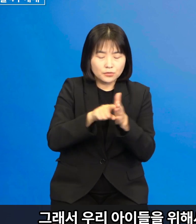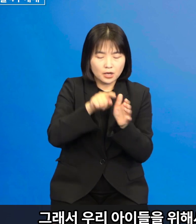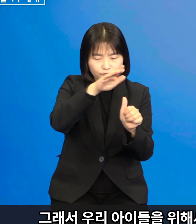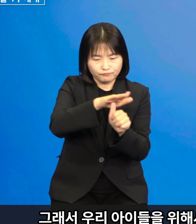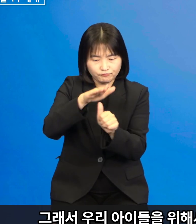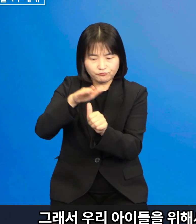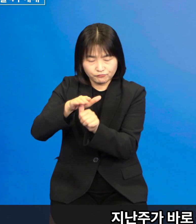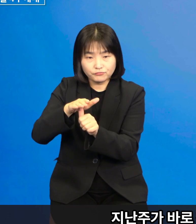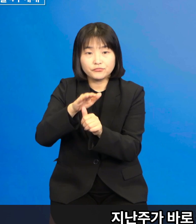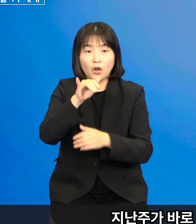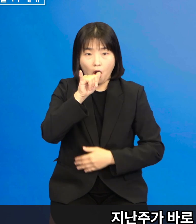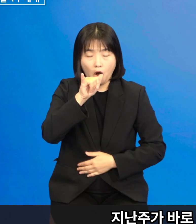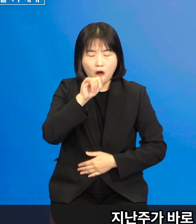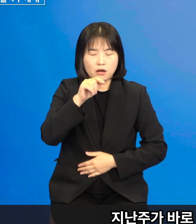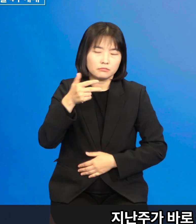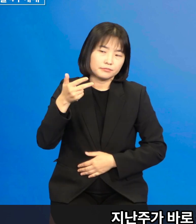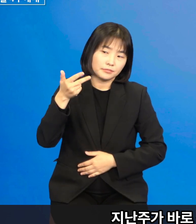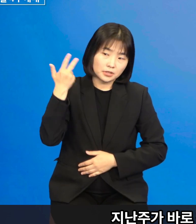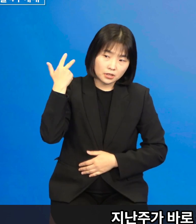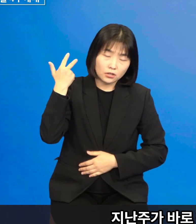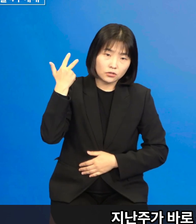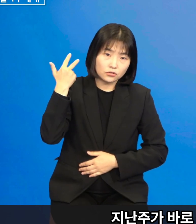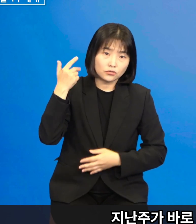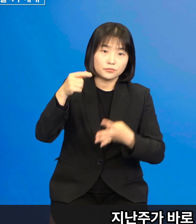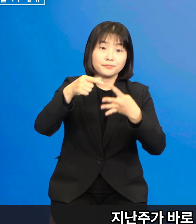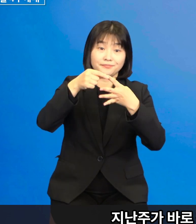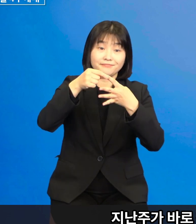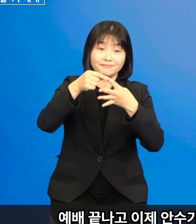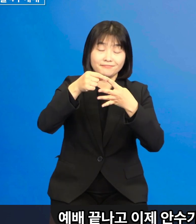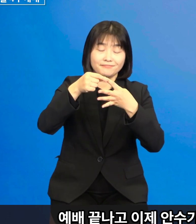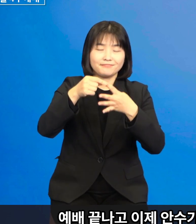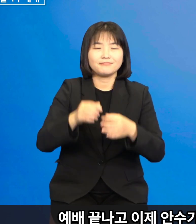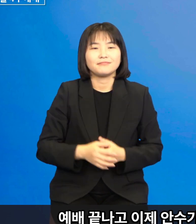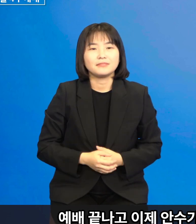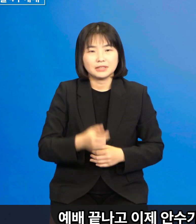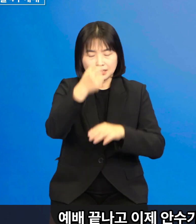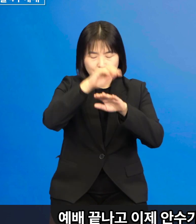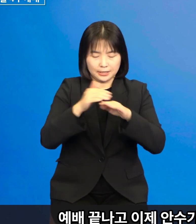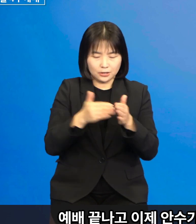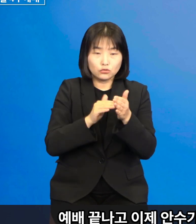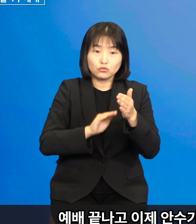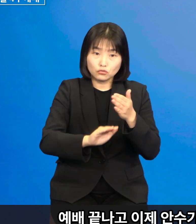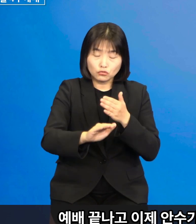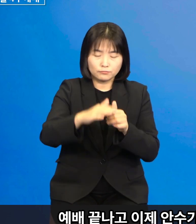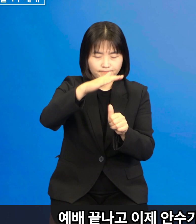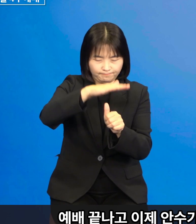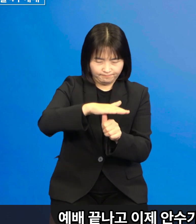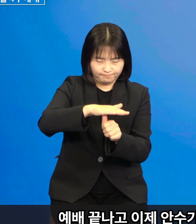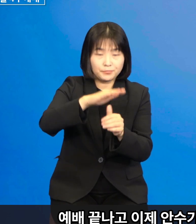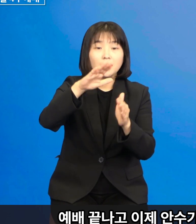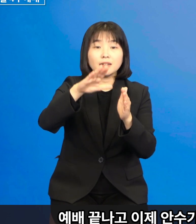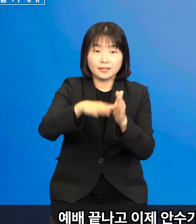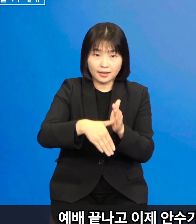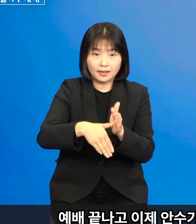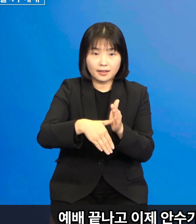시간을 갖는데 지난주가 바로 첫째 주일이었습니다. 예배 끝나고 이제 안수기도 하는데